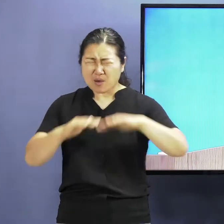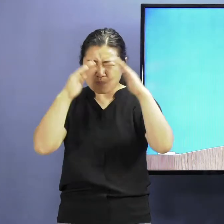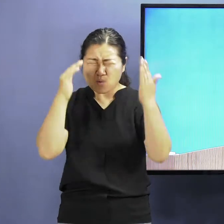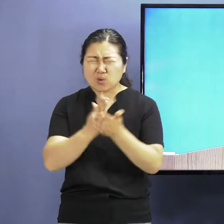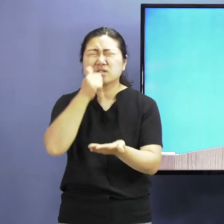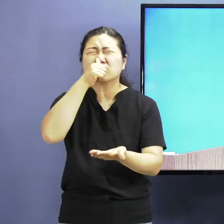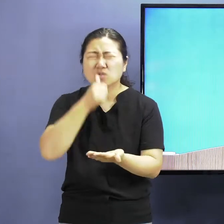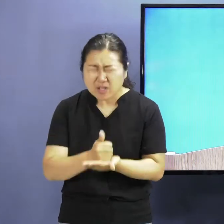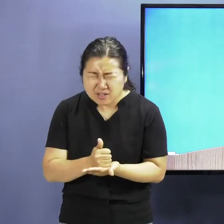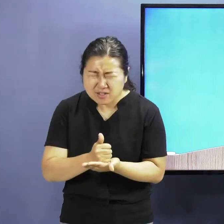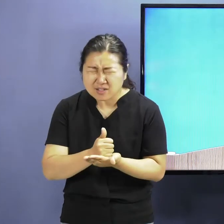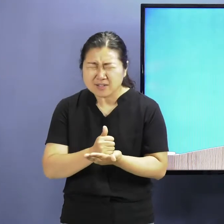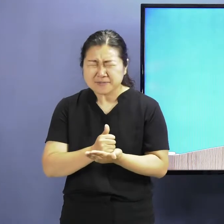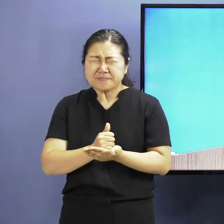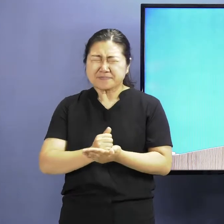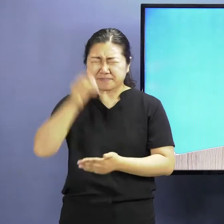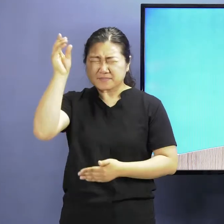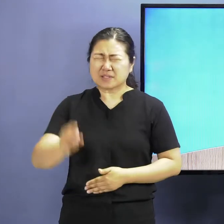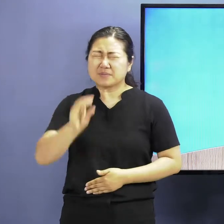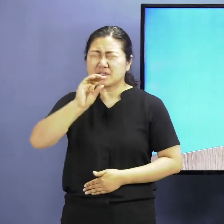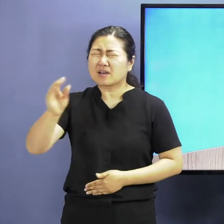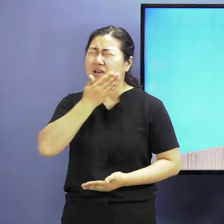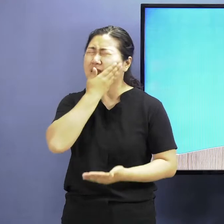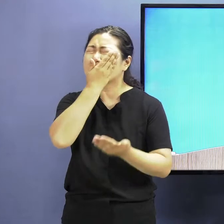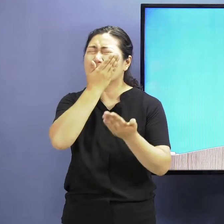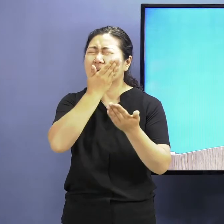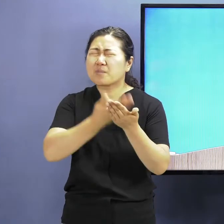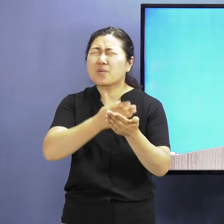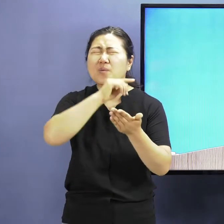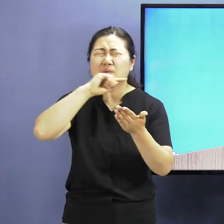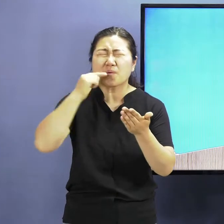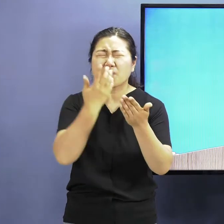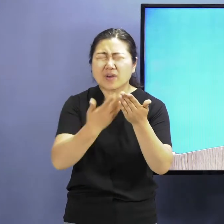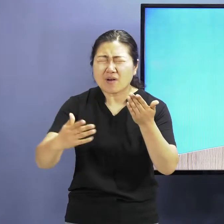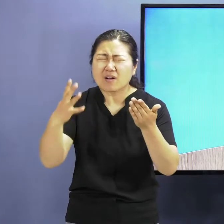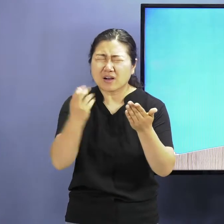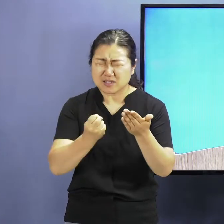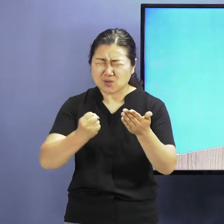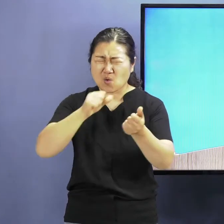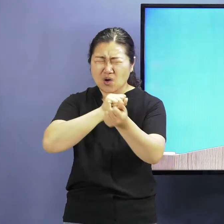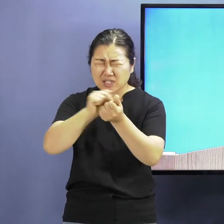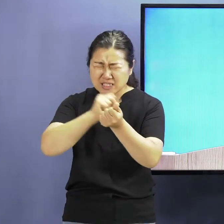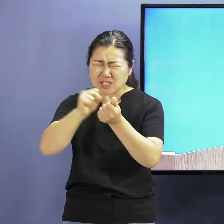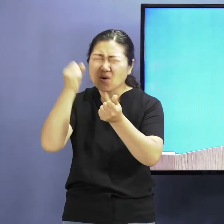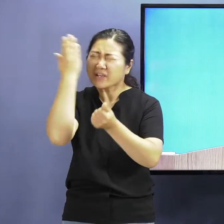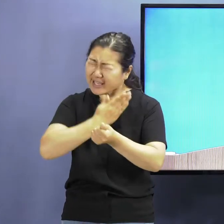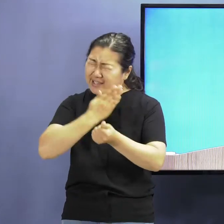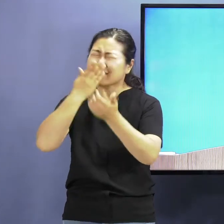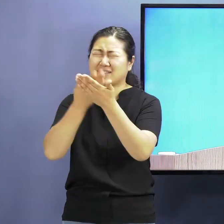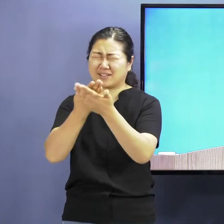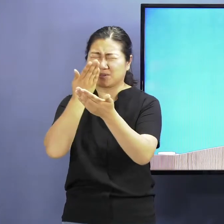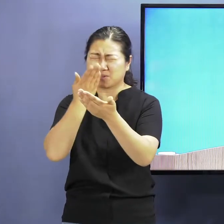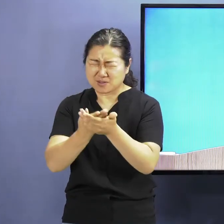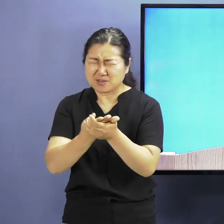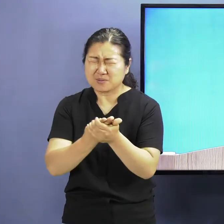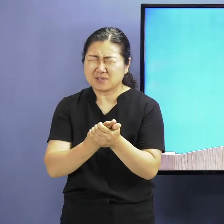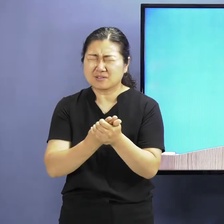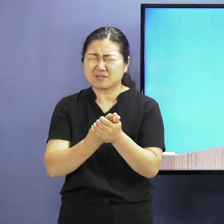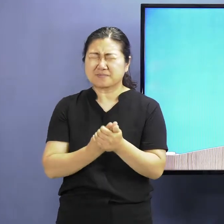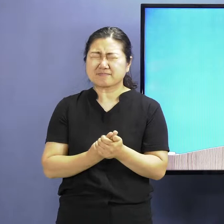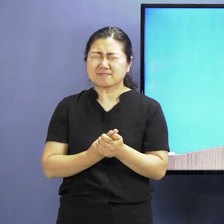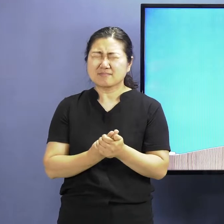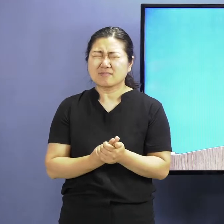깨끗이 씻어 주시옵소서. 하나님 아버지, 이 아름다운 지구를 창조하시고 우리에게